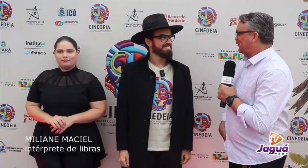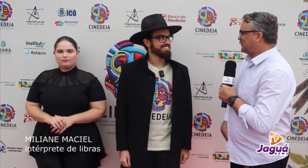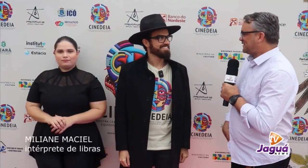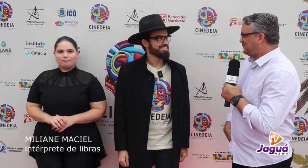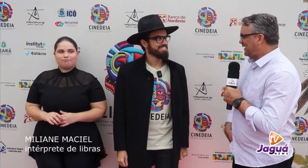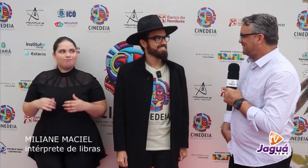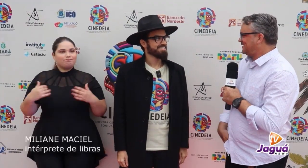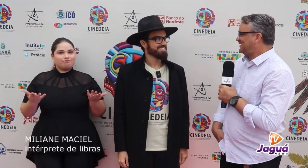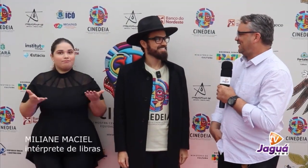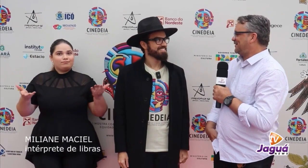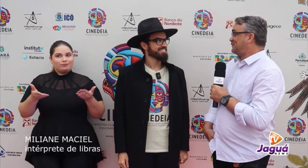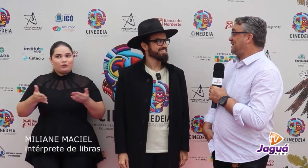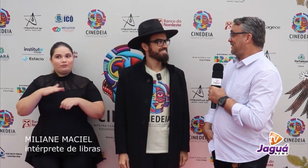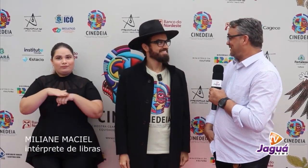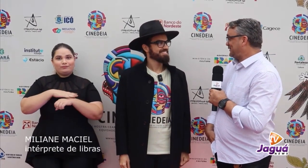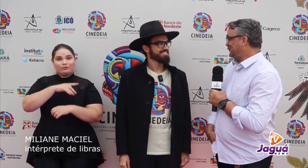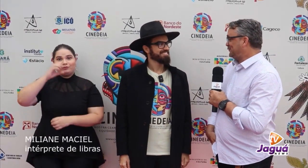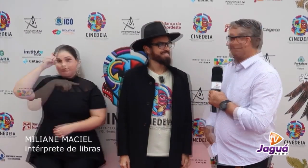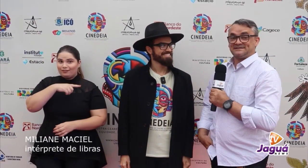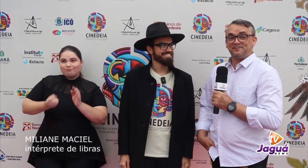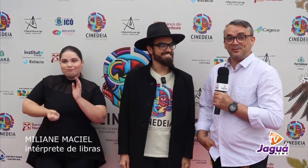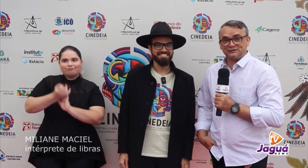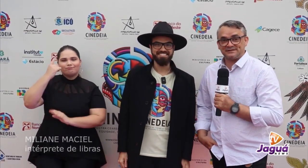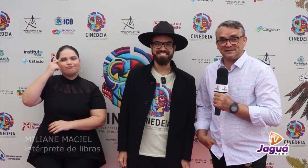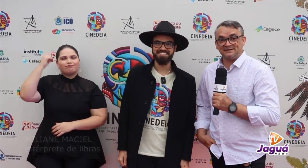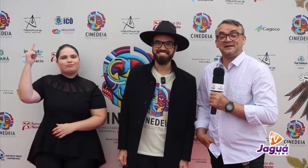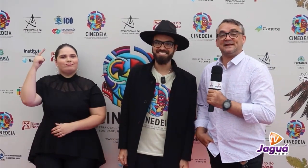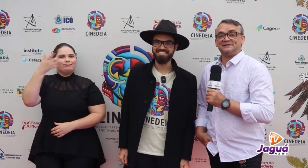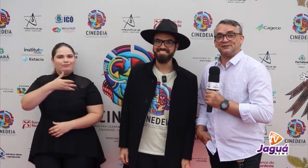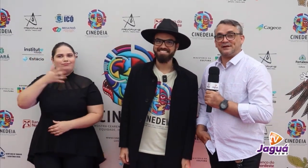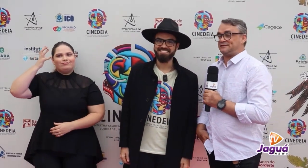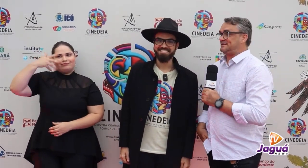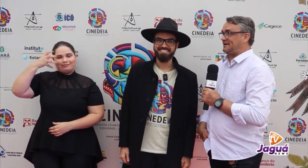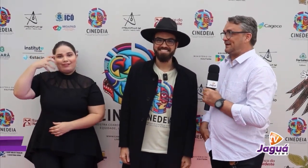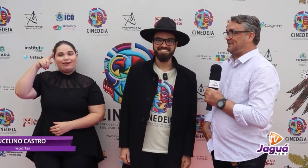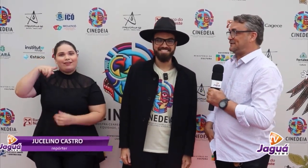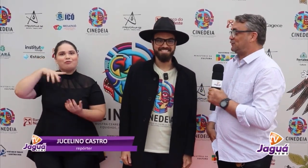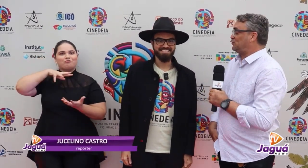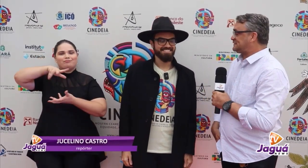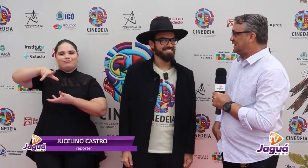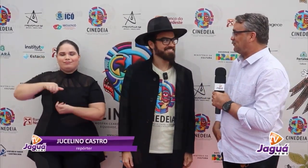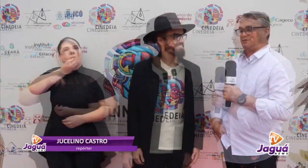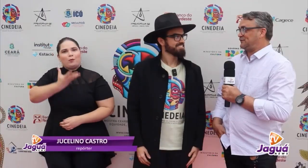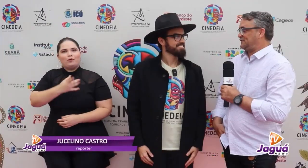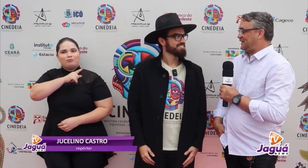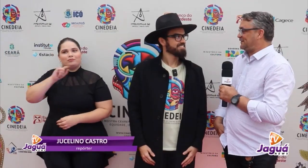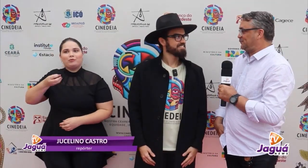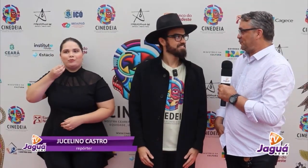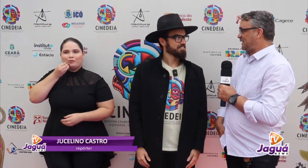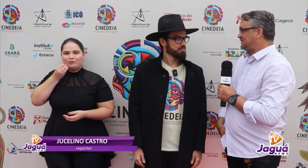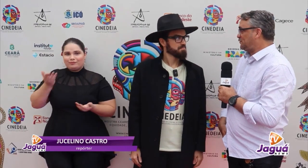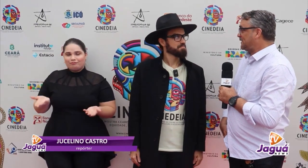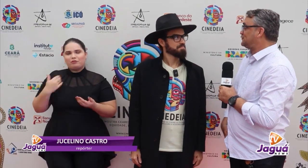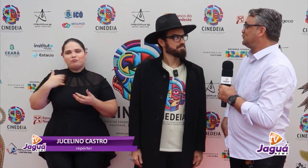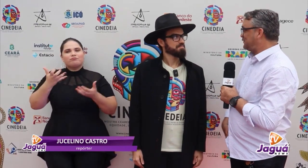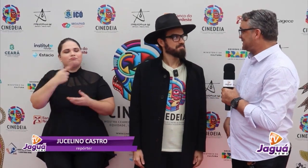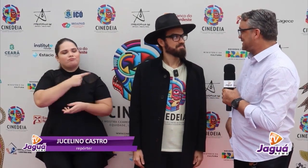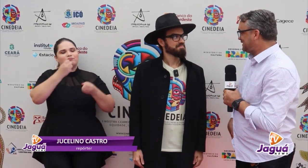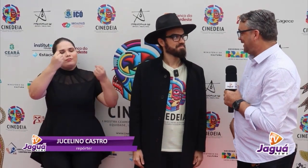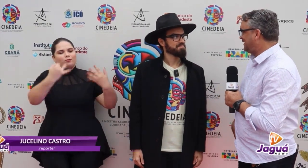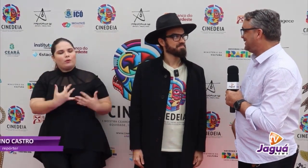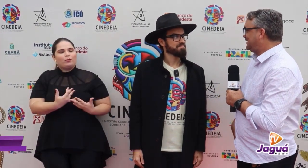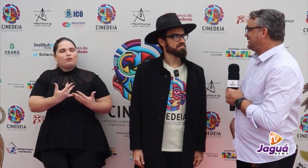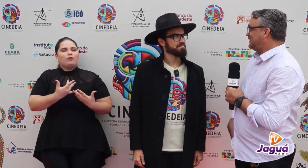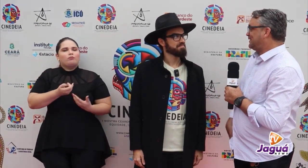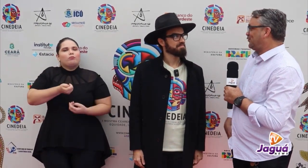conversamos agora com o Lucas Paz, ele que é o idealizador dessa mostra internacional de cinema de inclusão. Queria que você falasse um pouco pra gente como é que surgiu